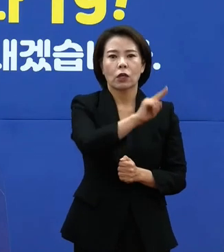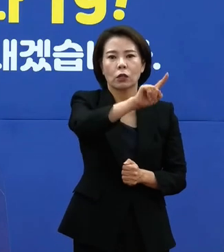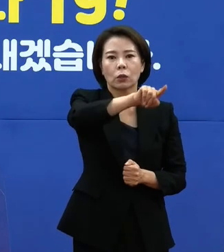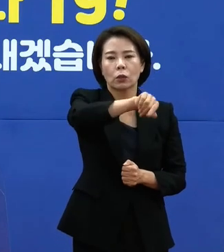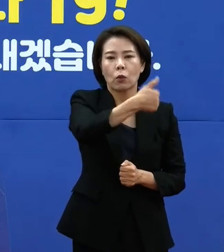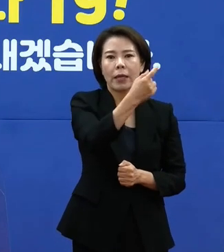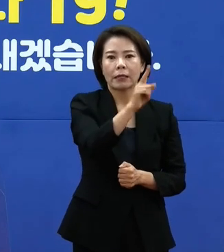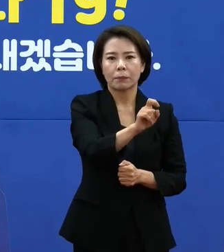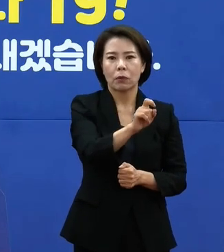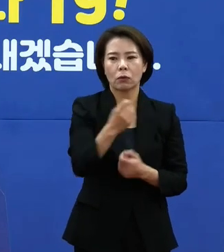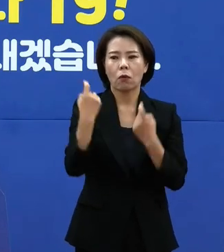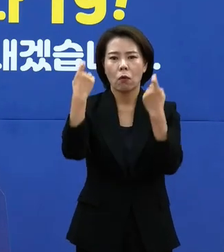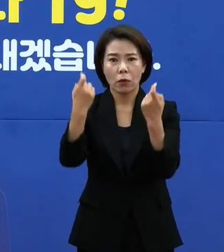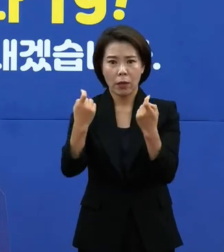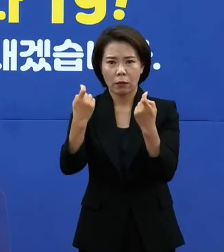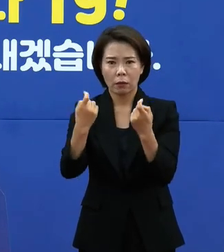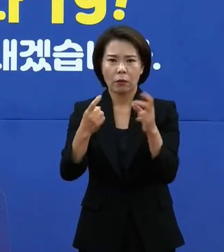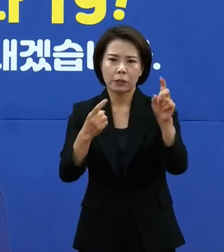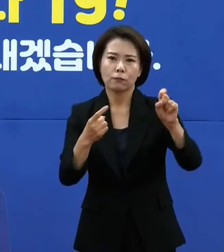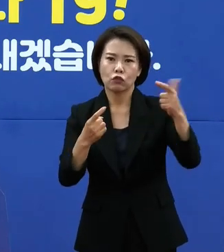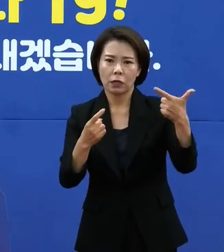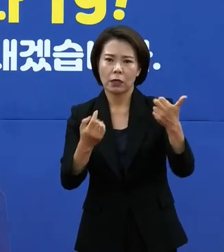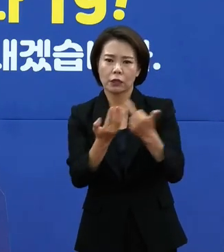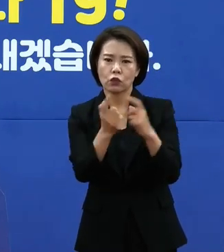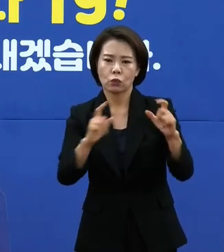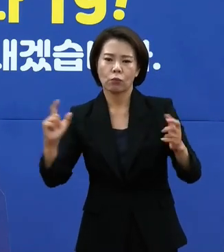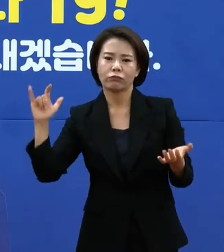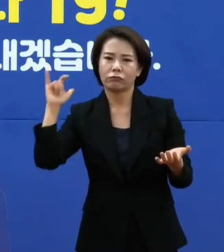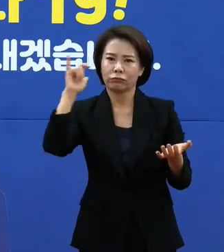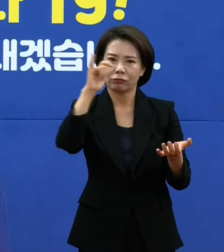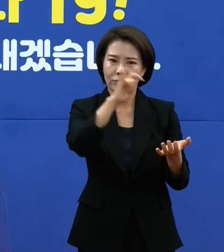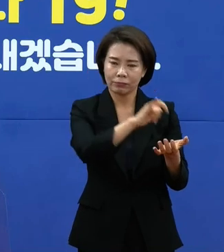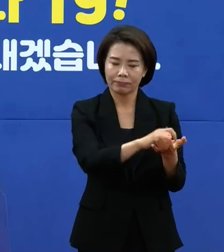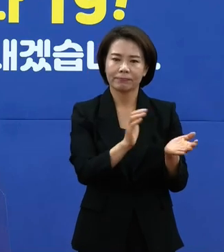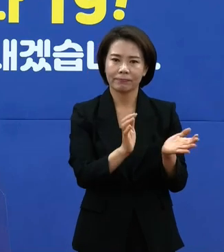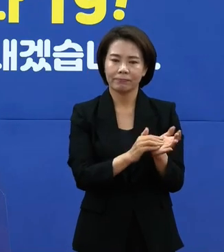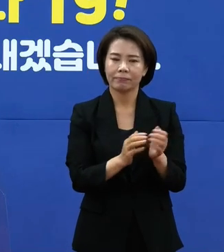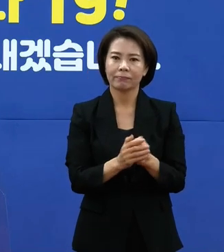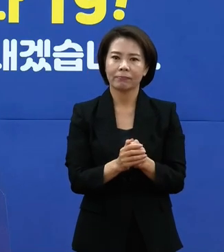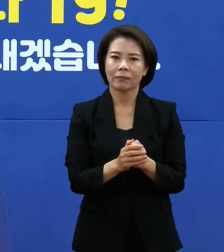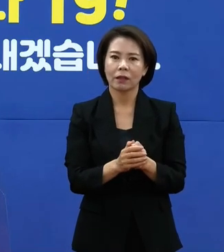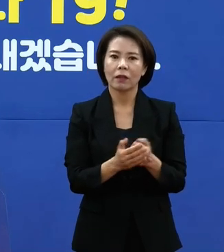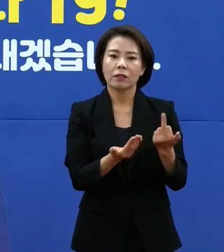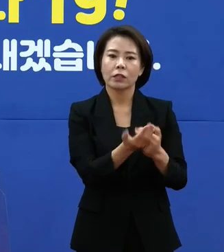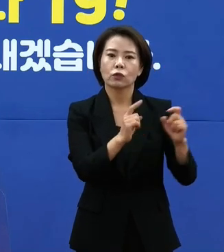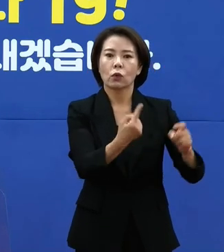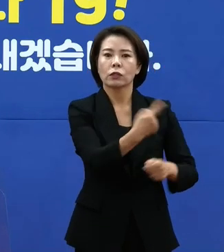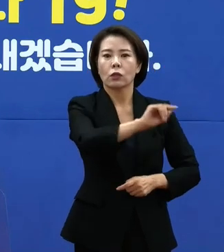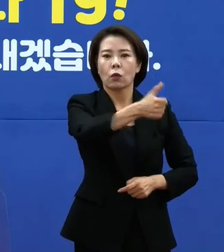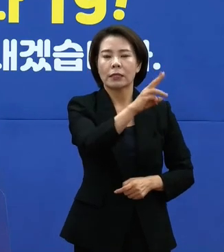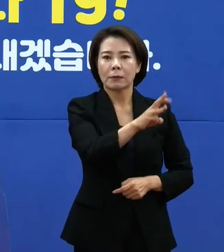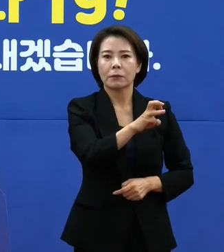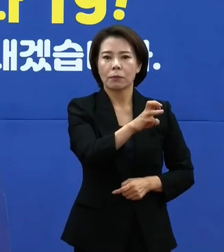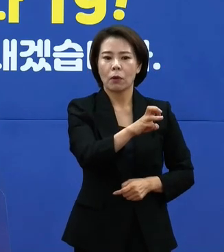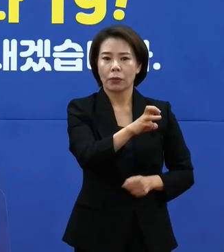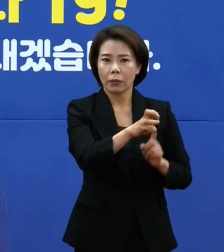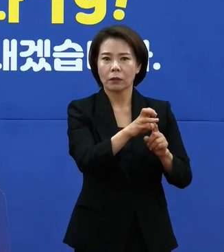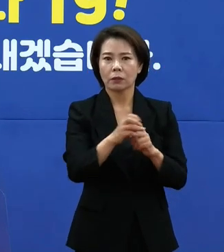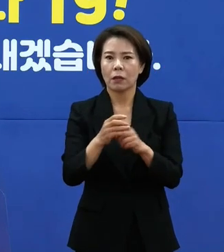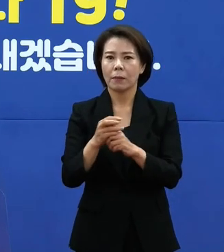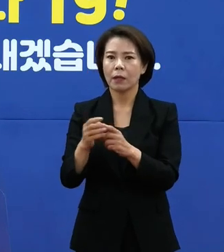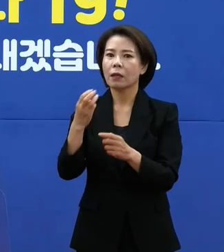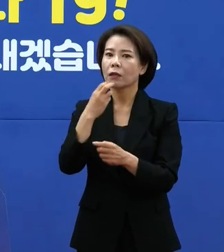1512번 확진자는 여행을 위해 지난 16일 대구에서 제주로 왔습니다. 그리고 제주 1530번도